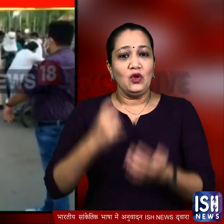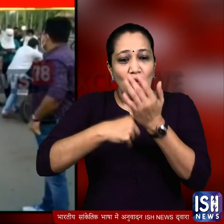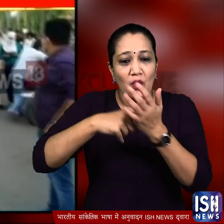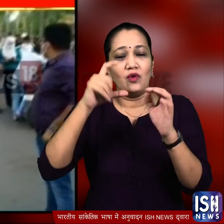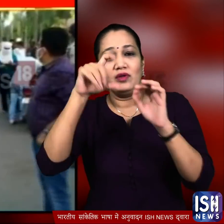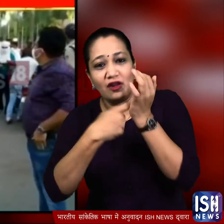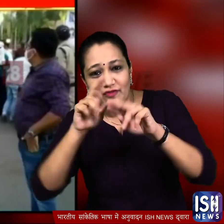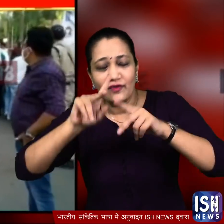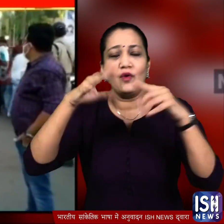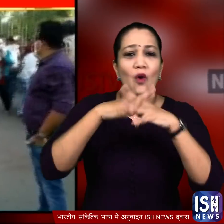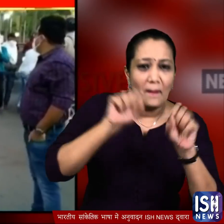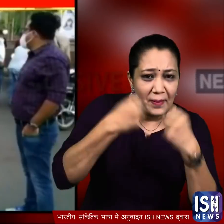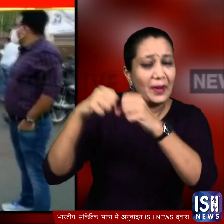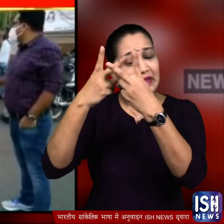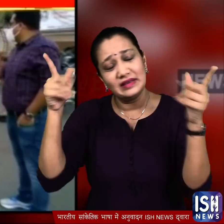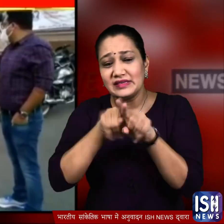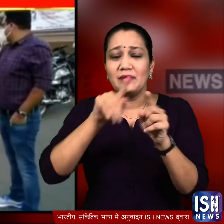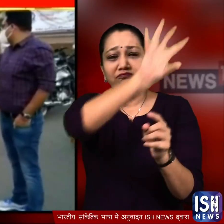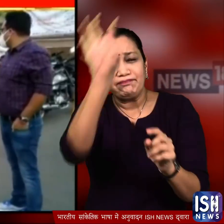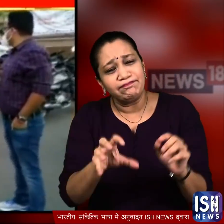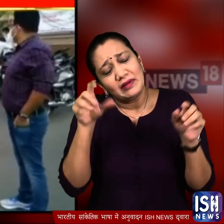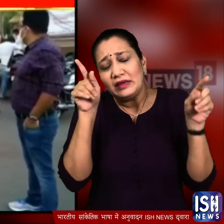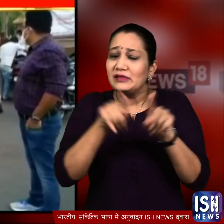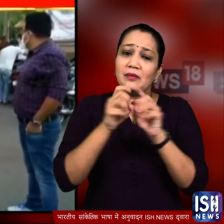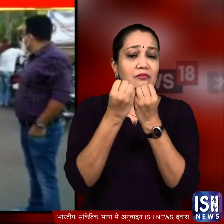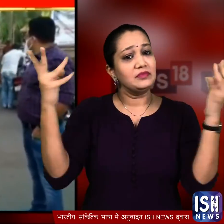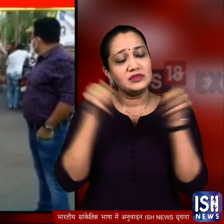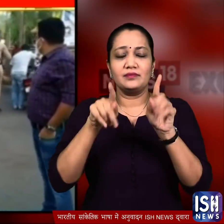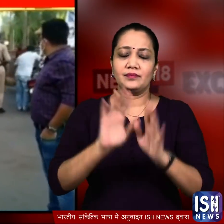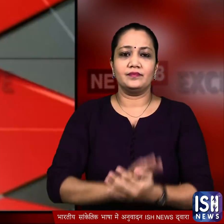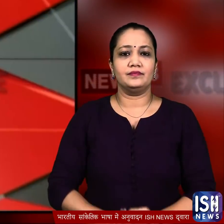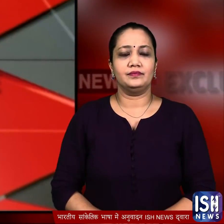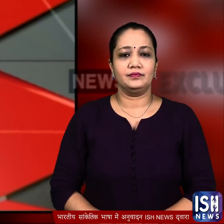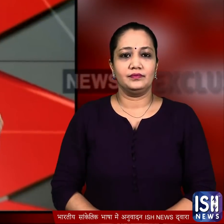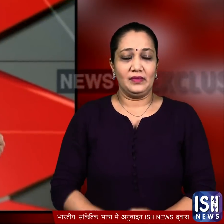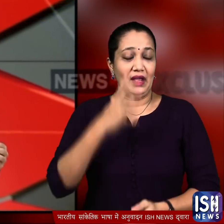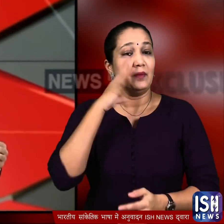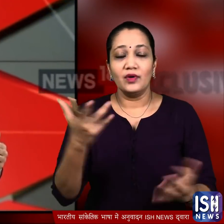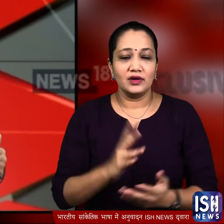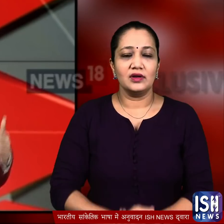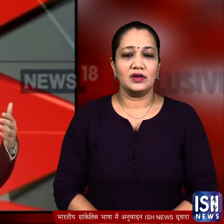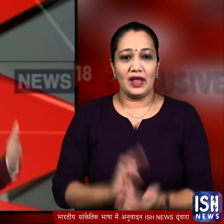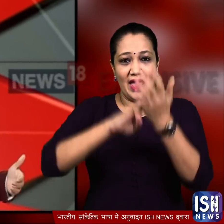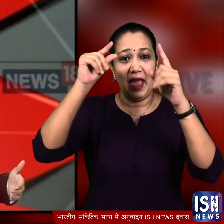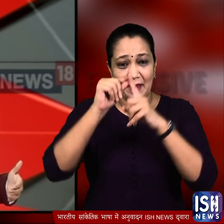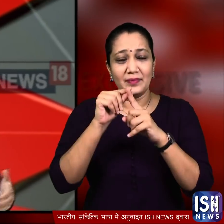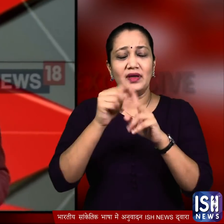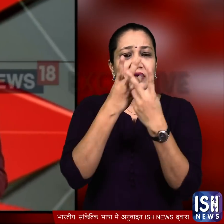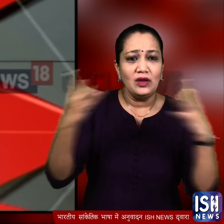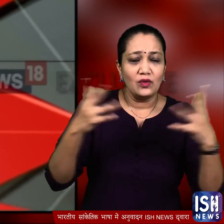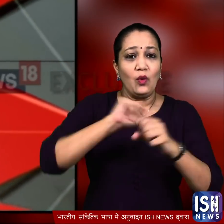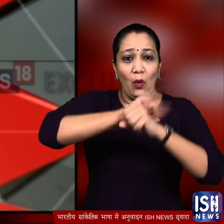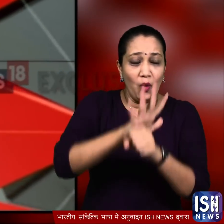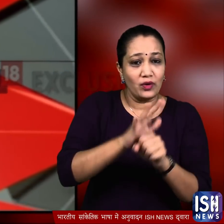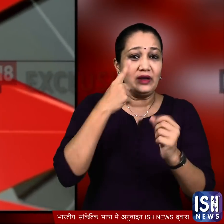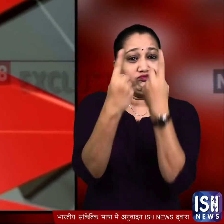कर्फ्यू तोड़ने वालों पर सख्ती की ऐसी ही तस्वीरें राज्य के कई दूसरे जिलों से भी सामने आई। तो बात की एक बात यह है कि मध्य प्रदेश में जितने